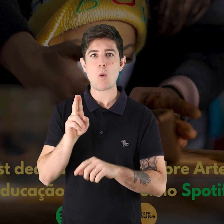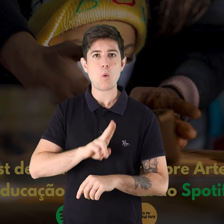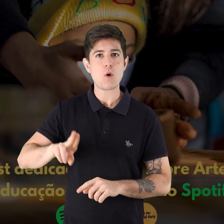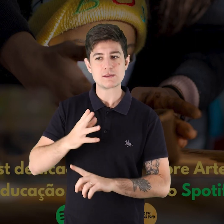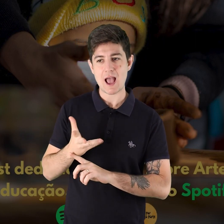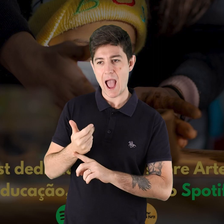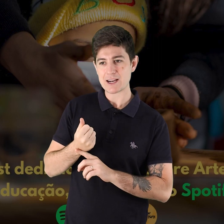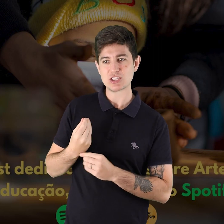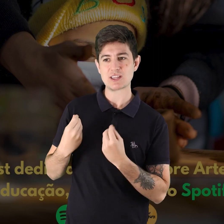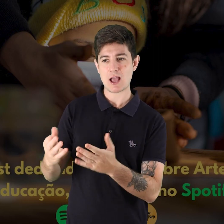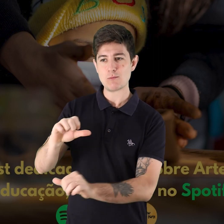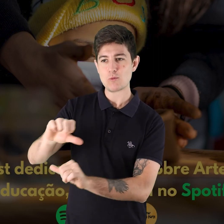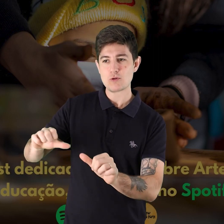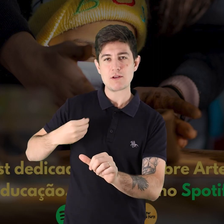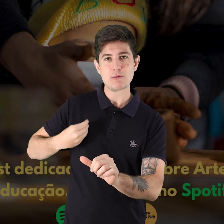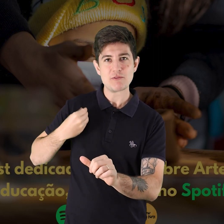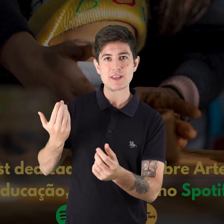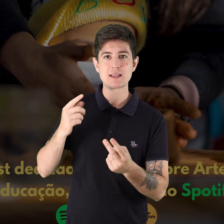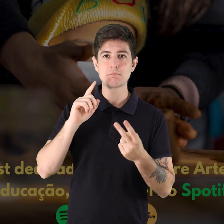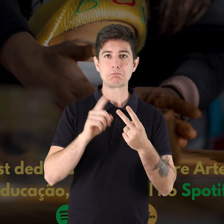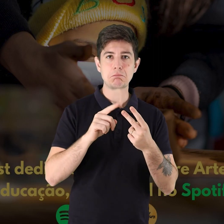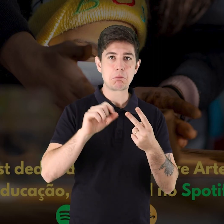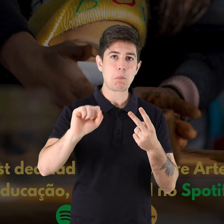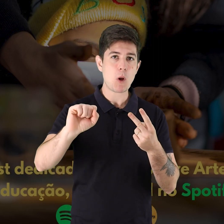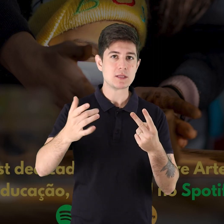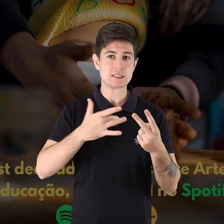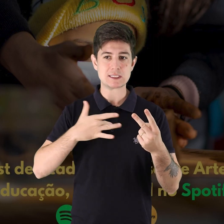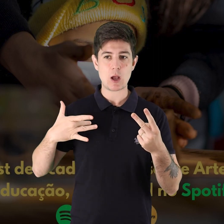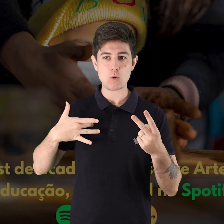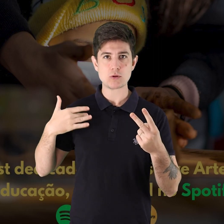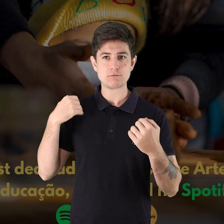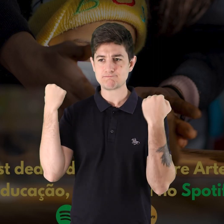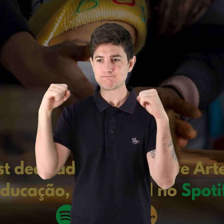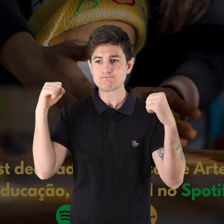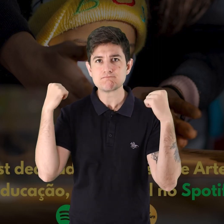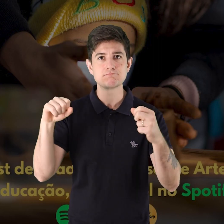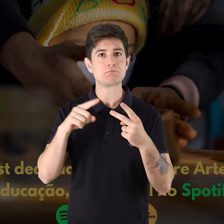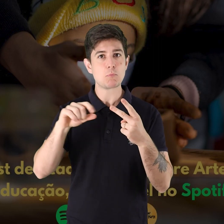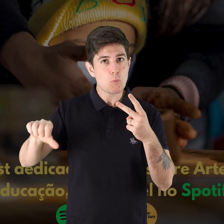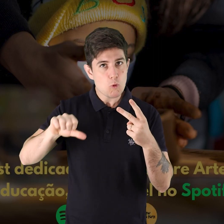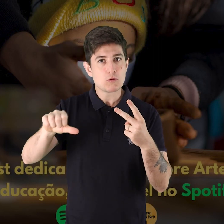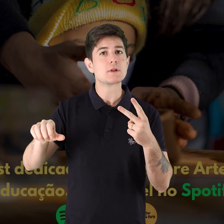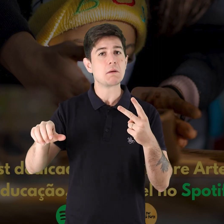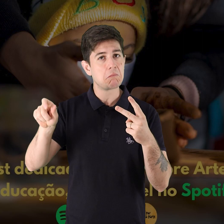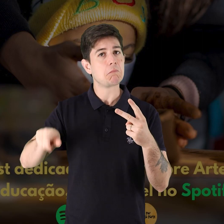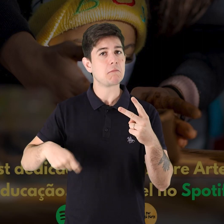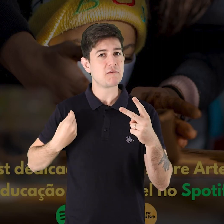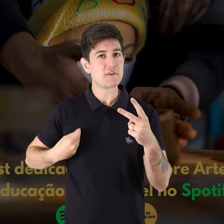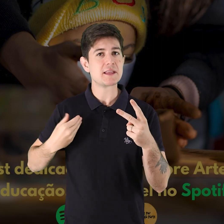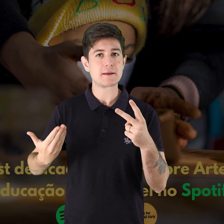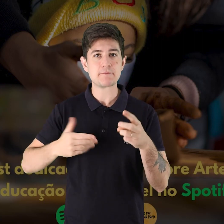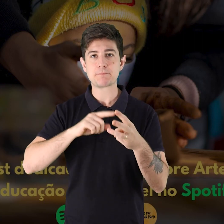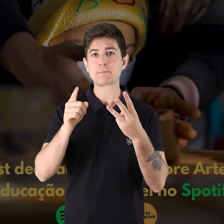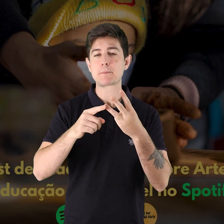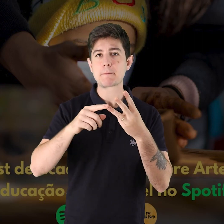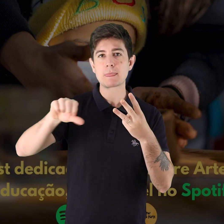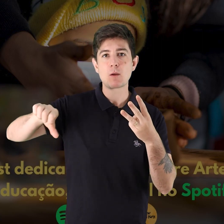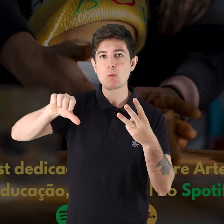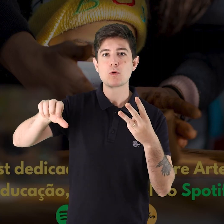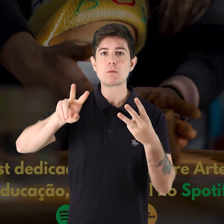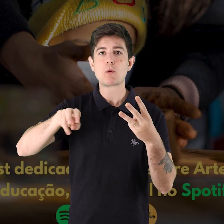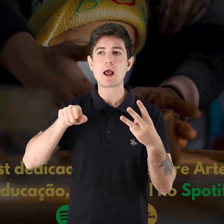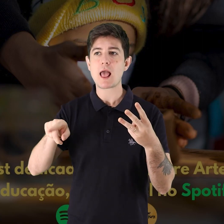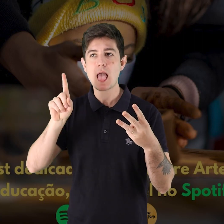arte. Exatamente. A gente transforma a vida de uma pessoa por meio, né, da saúde física. A gente transforma a